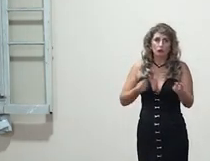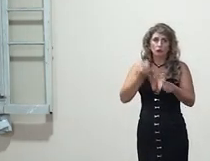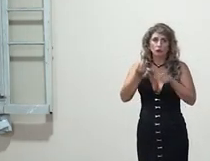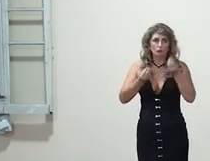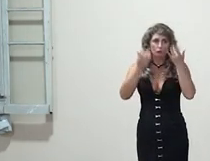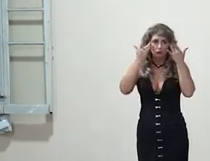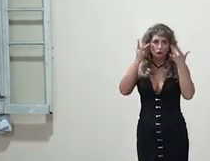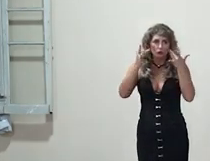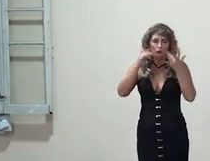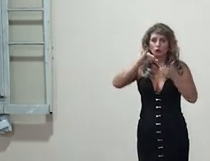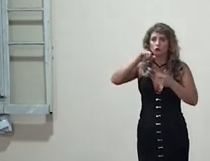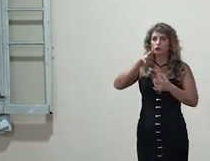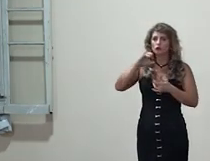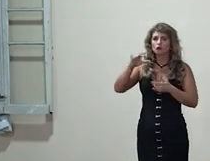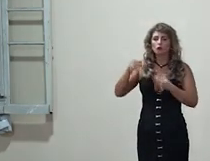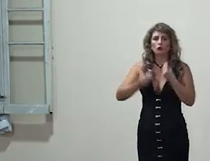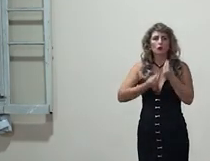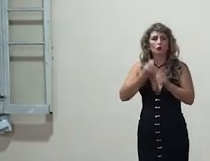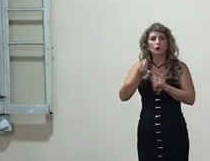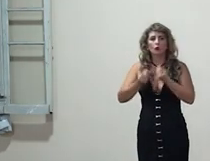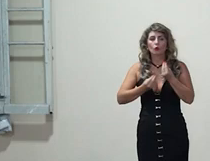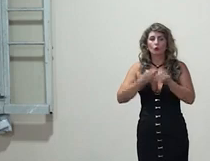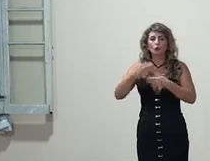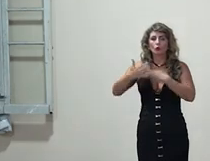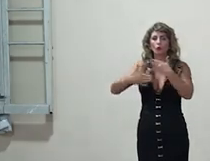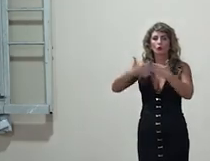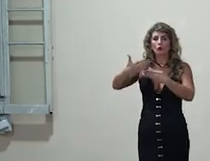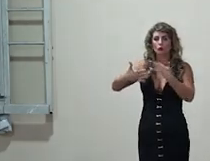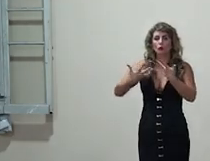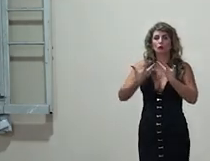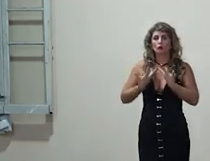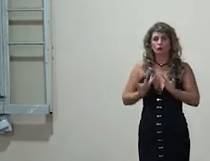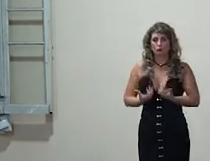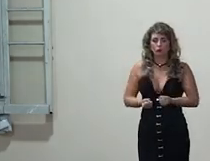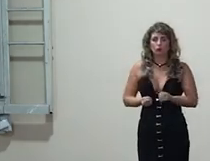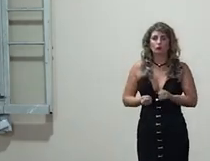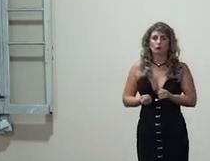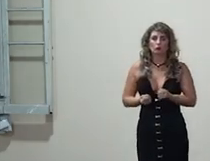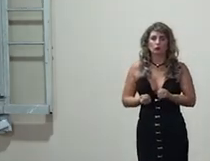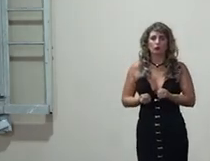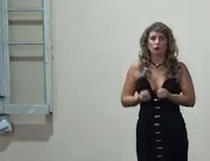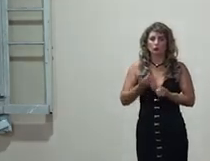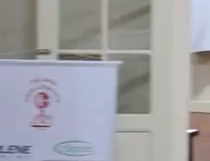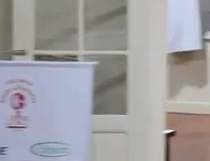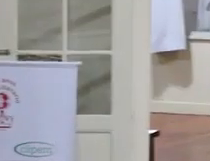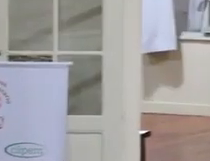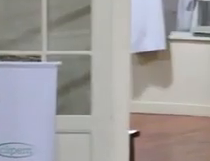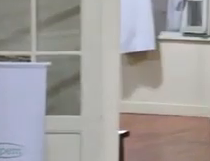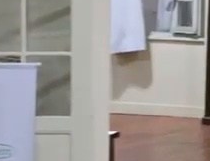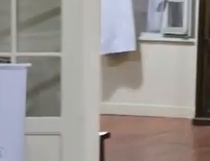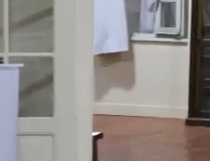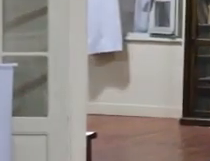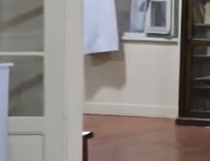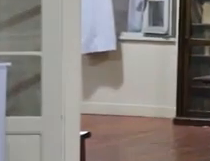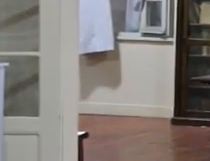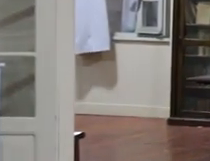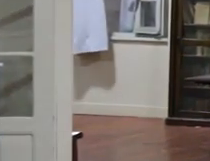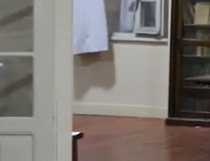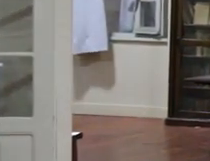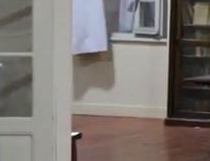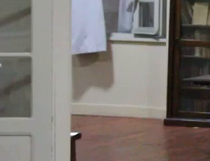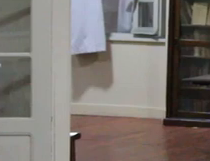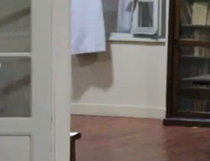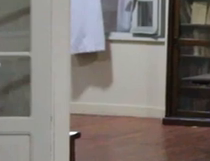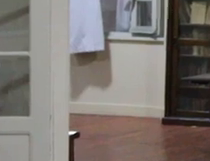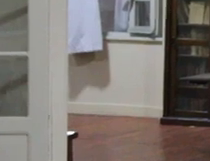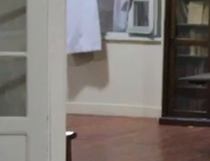Juca, nós já estamos nos encaminhando para que a gente não canse, né, vocês. Nós já estamos nos